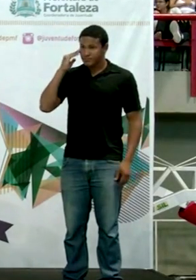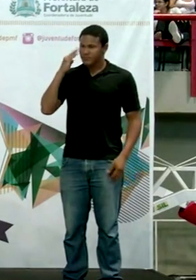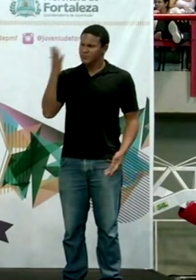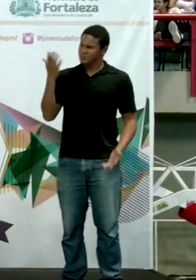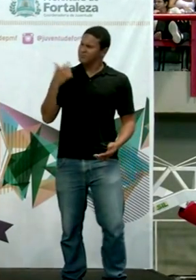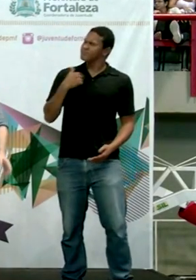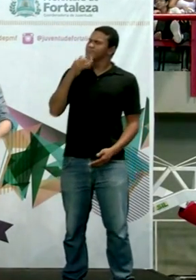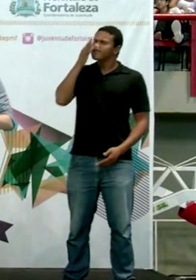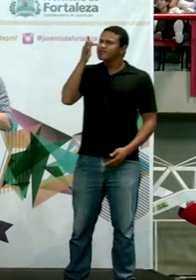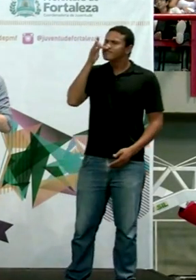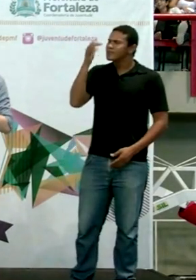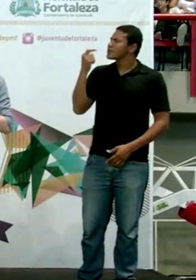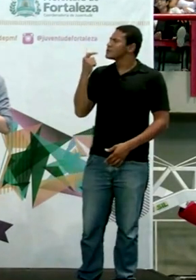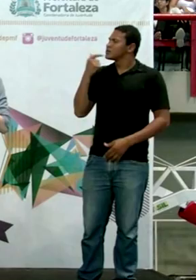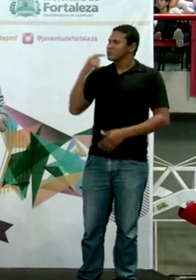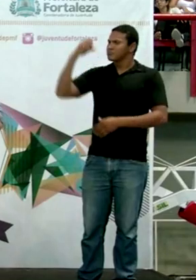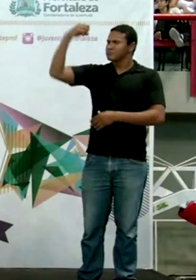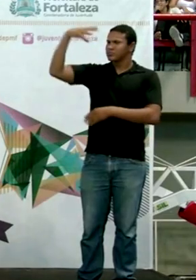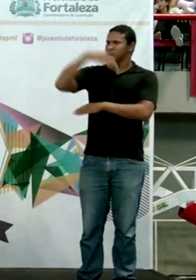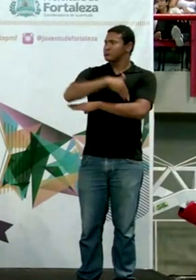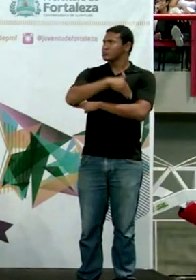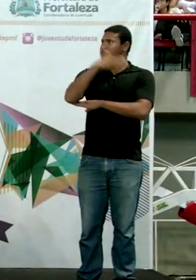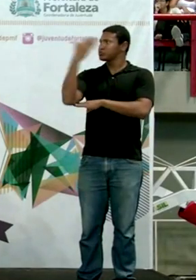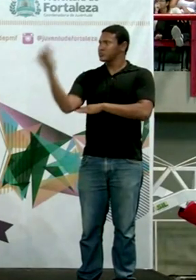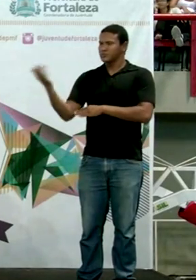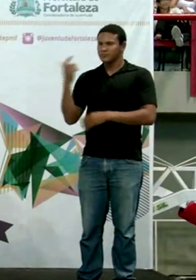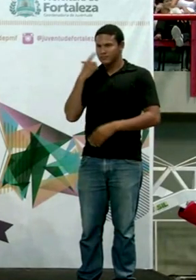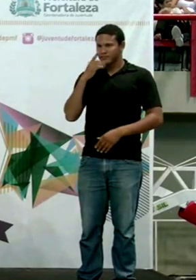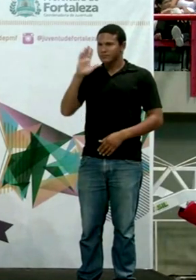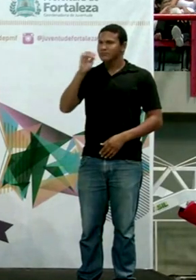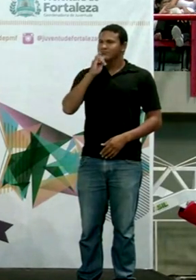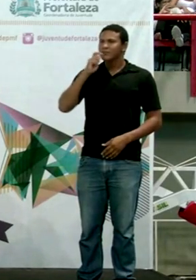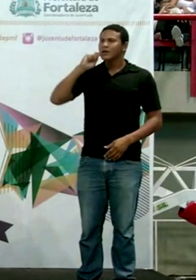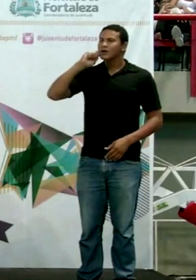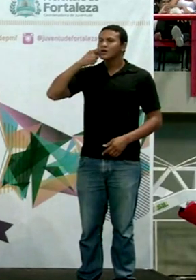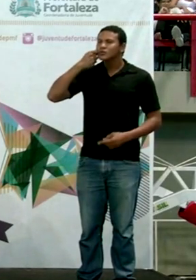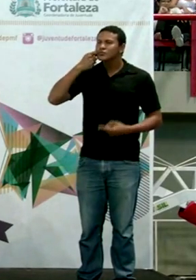de planta de dia longo. Vou dar um exemplo. Caju.